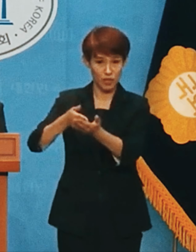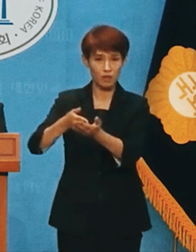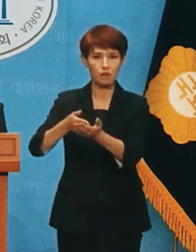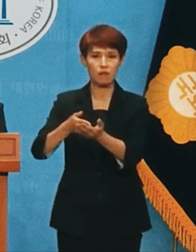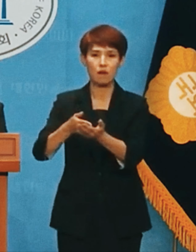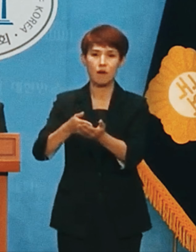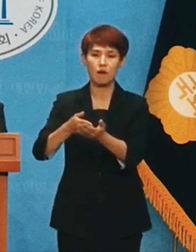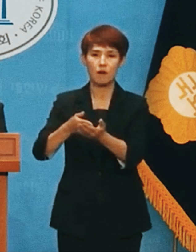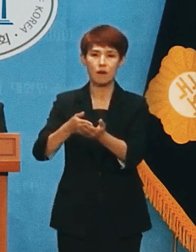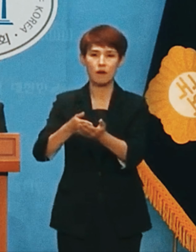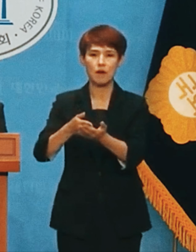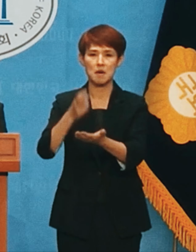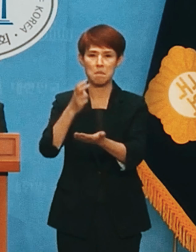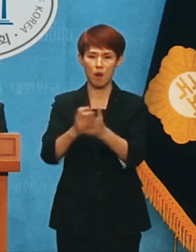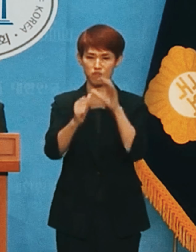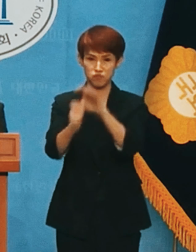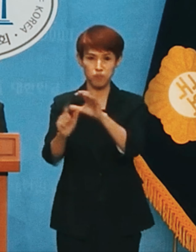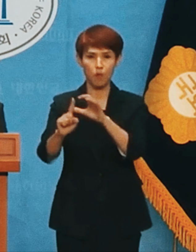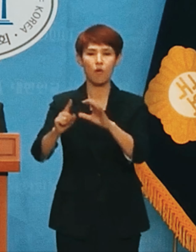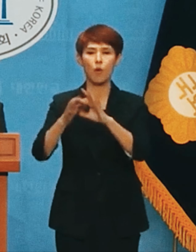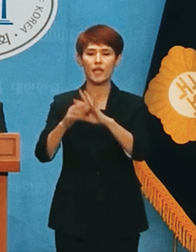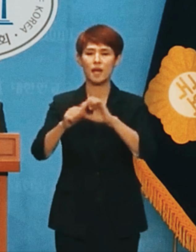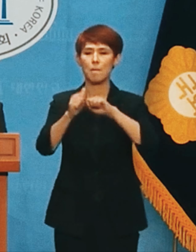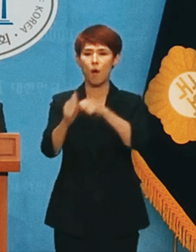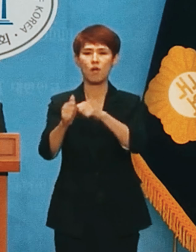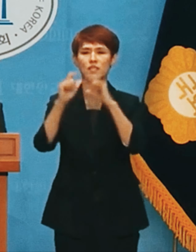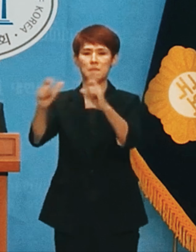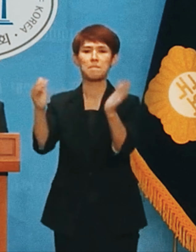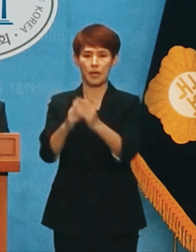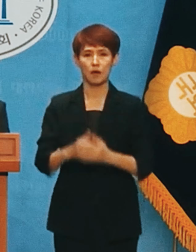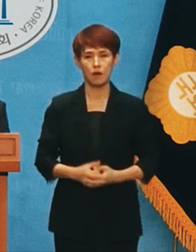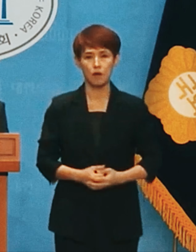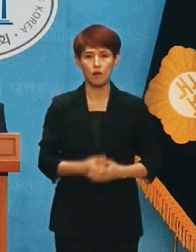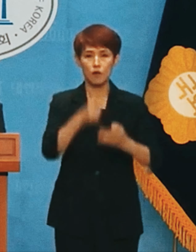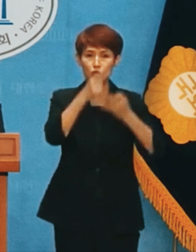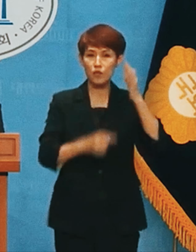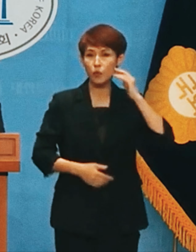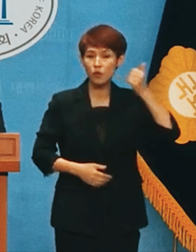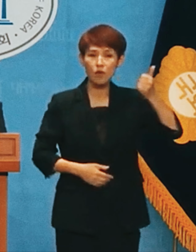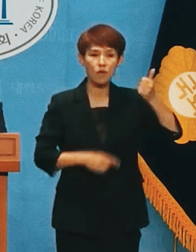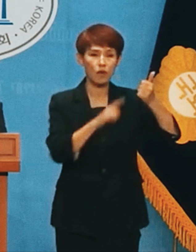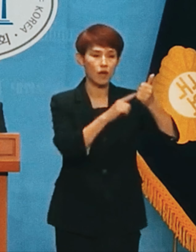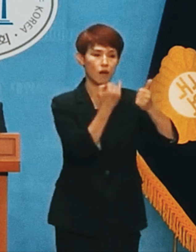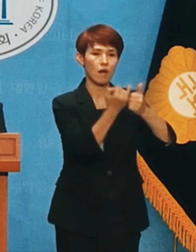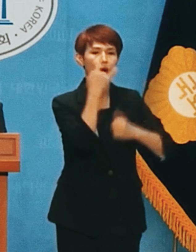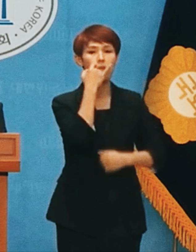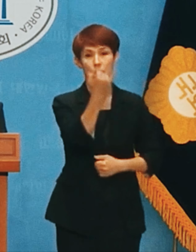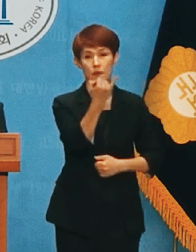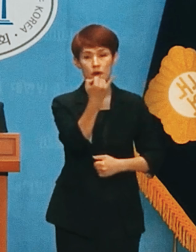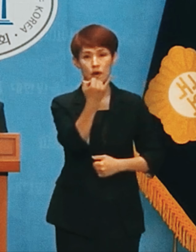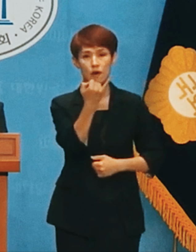최고수위 법정제재인 관계자 징계를 의결했습니다 윤대통령 장모인 최순